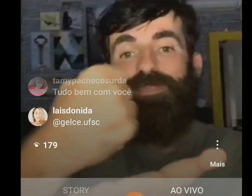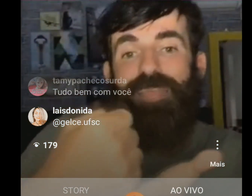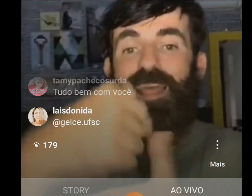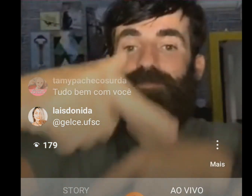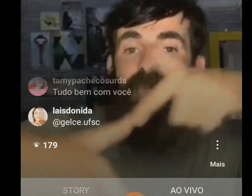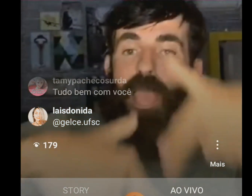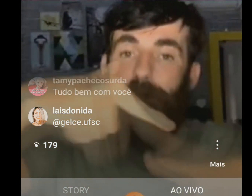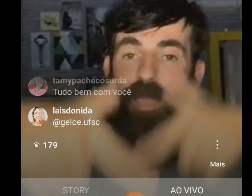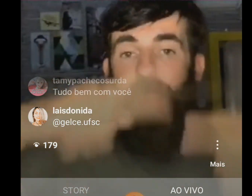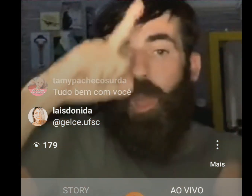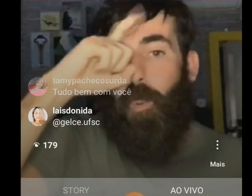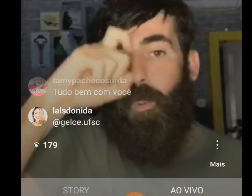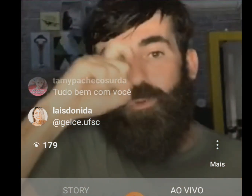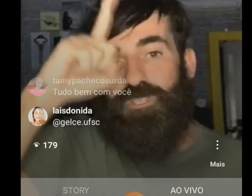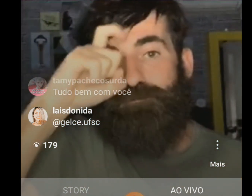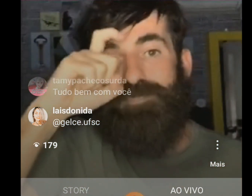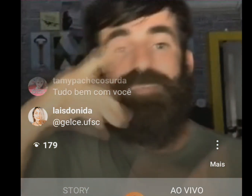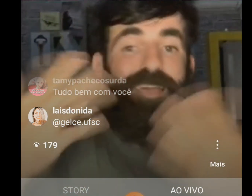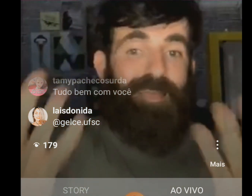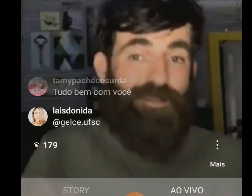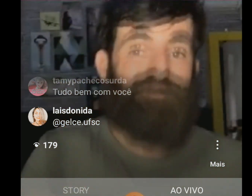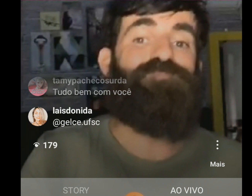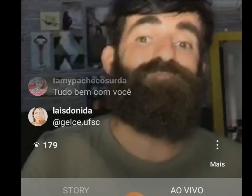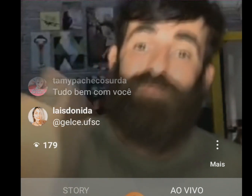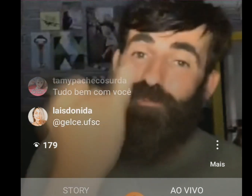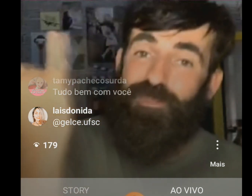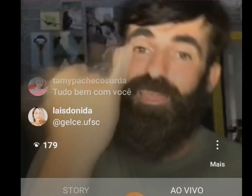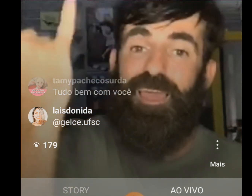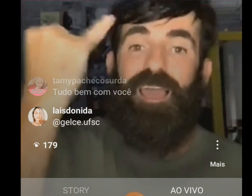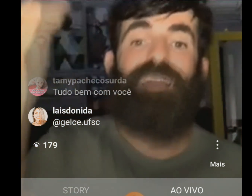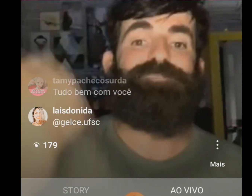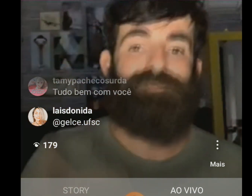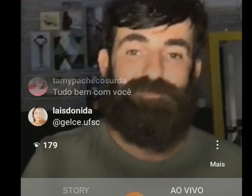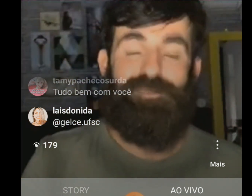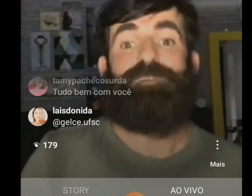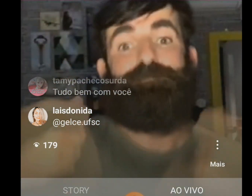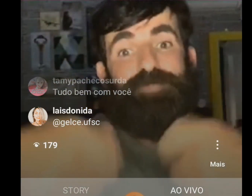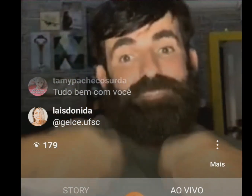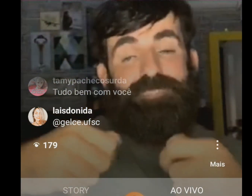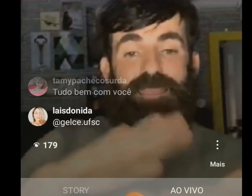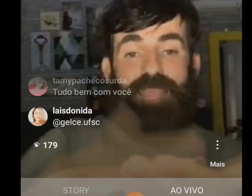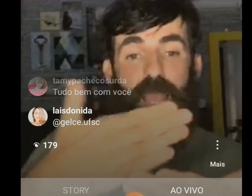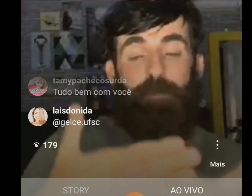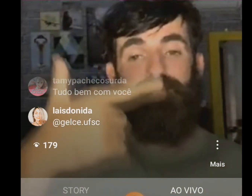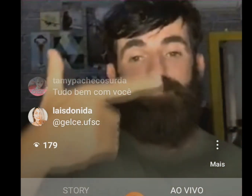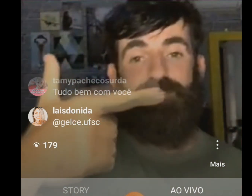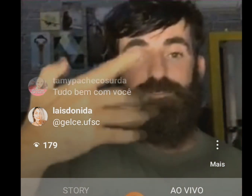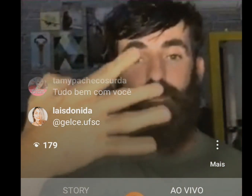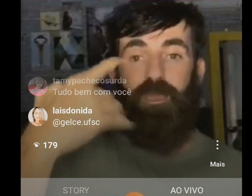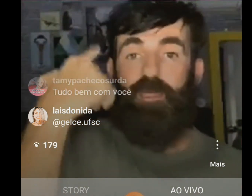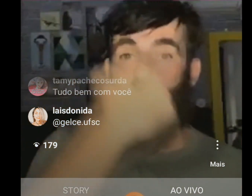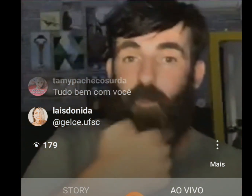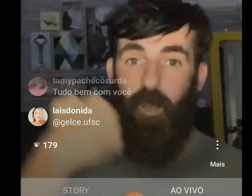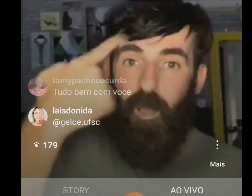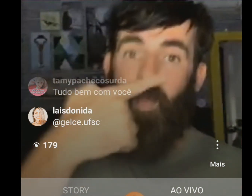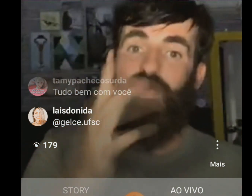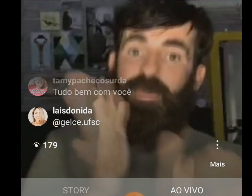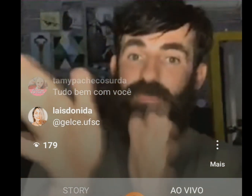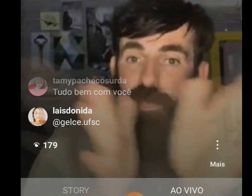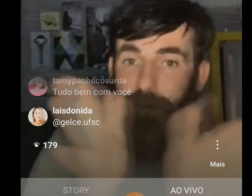e precisa um intérprete, mesmo que seja por contrato, para trabalhar nos hospitais. Isso é muito importante. Precisa ter intérprete